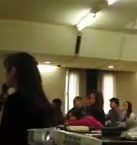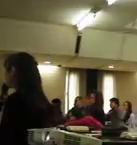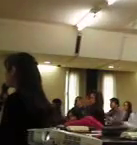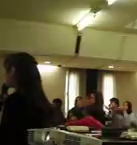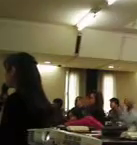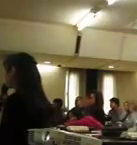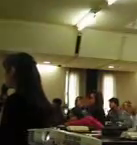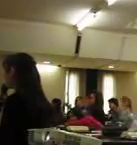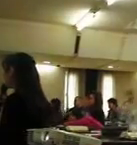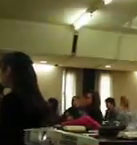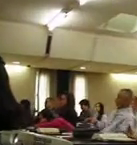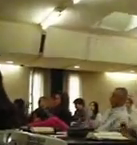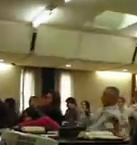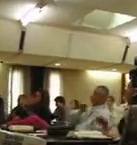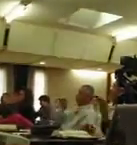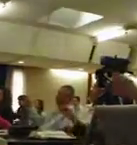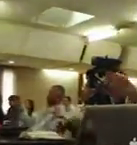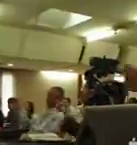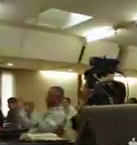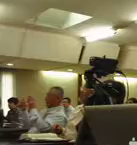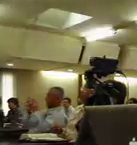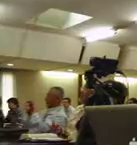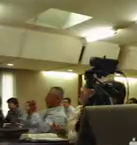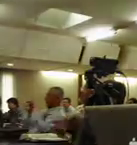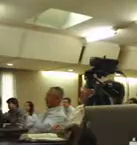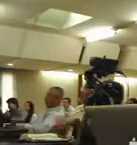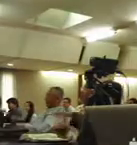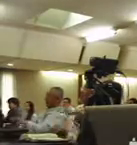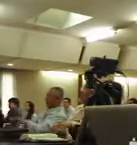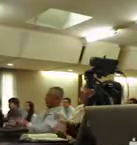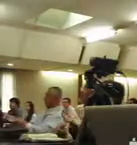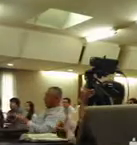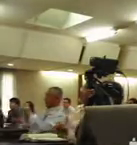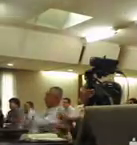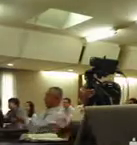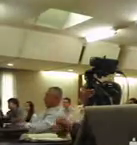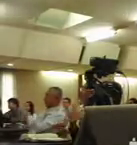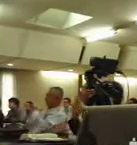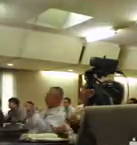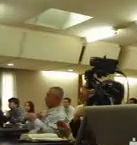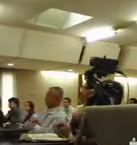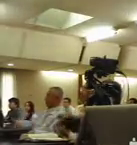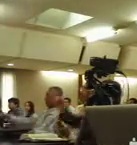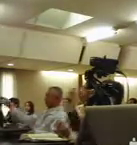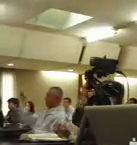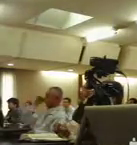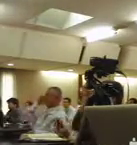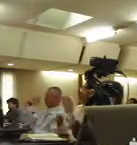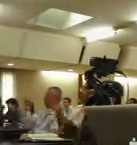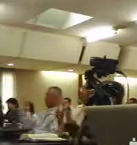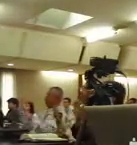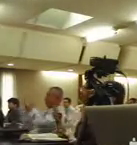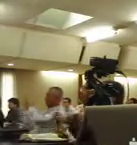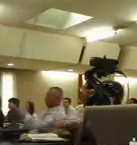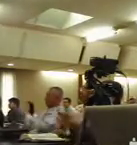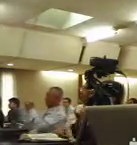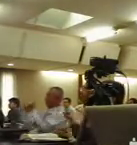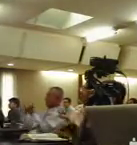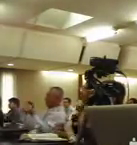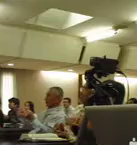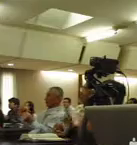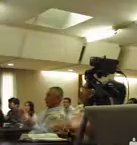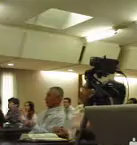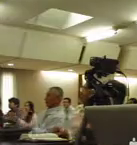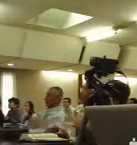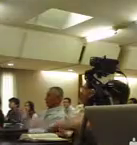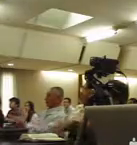しみを受け、十字架につけられ、死んで葬られ、世に下り、三日目に